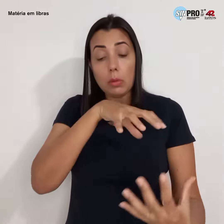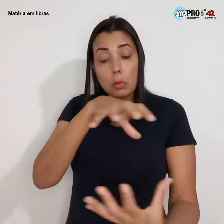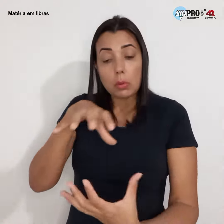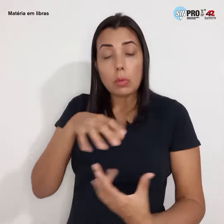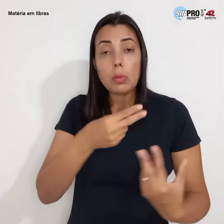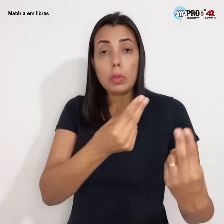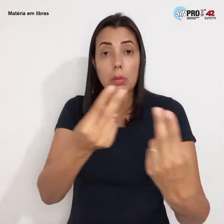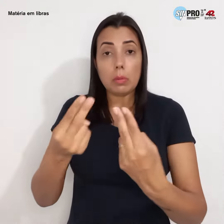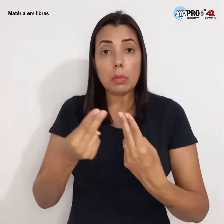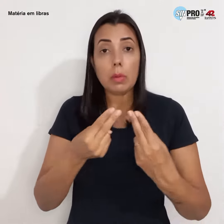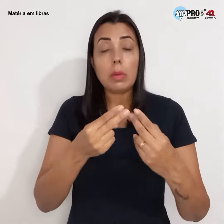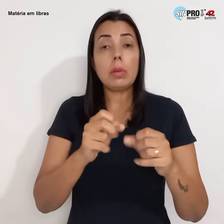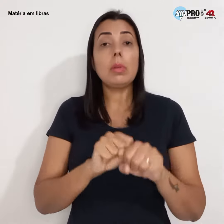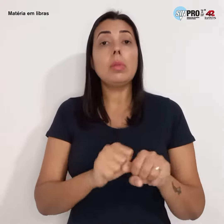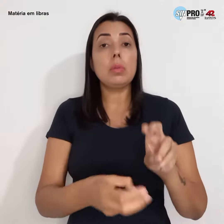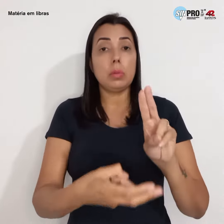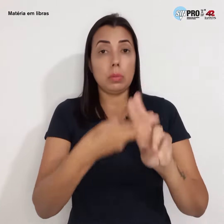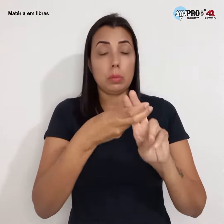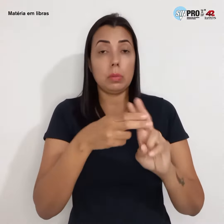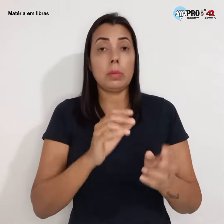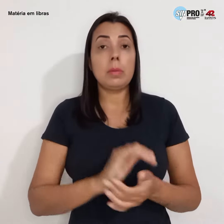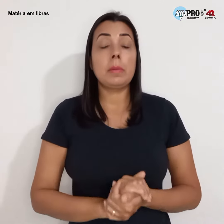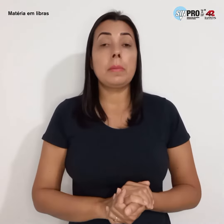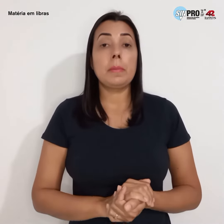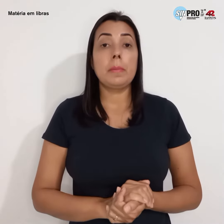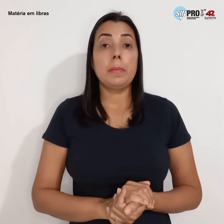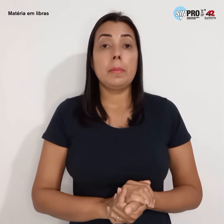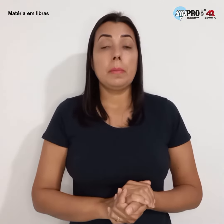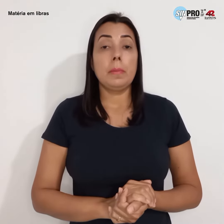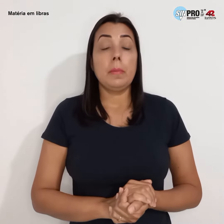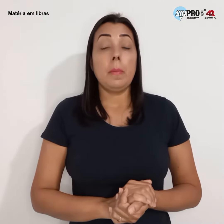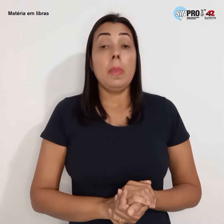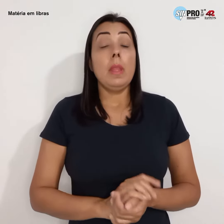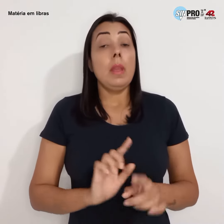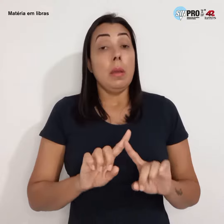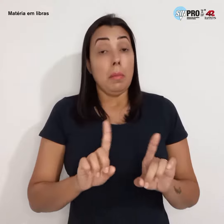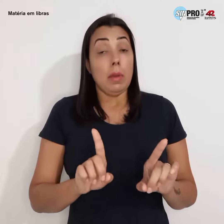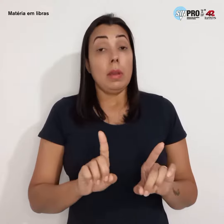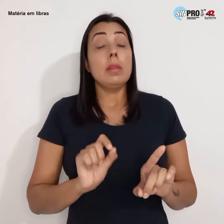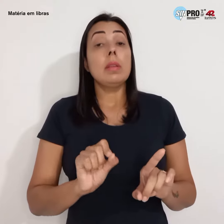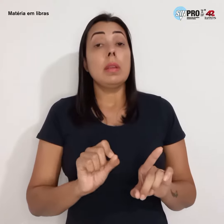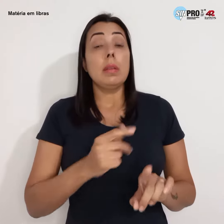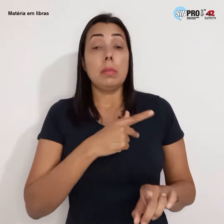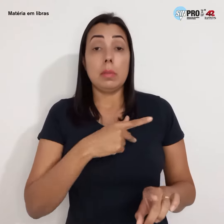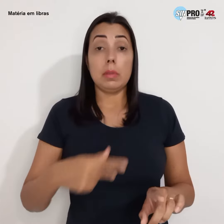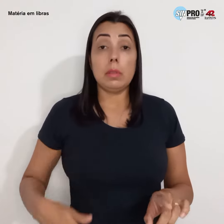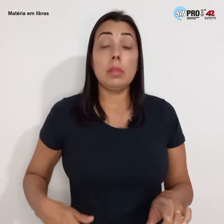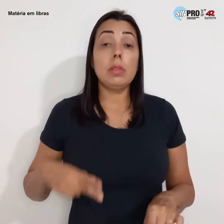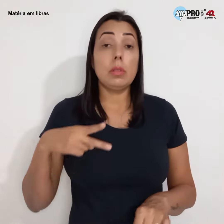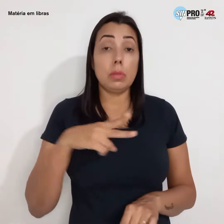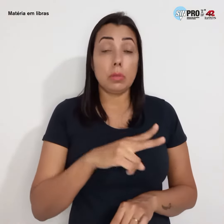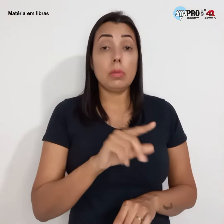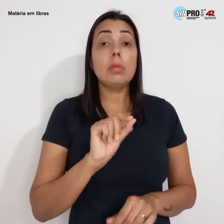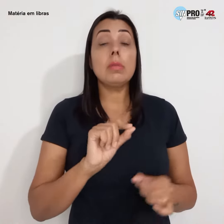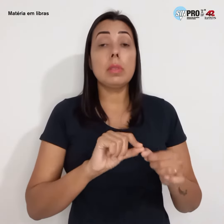de universalidade do Sistema Único de Saúde. Por outro lado, o presidente manteve dois trechos,